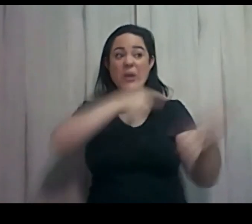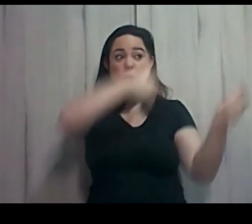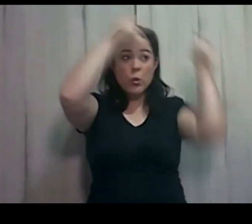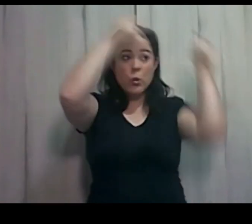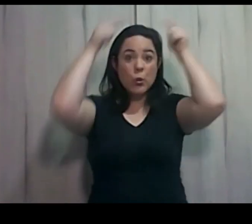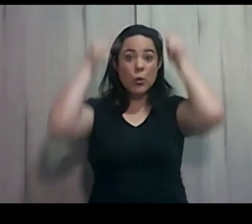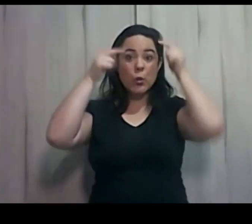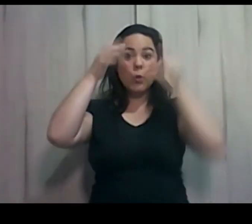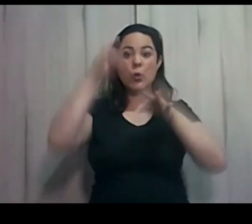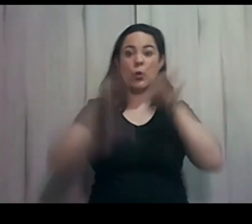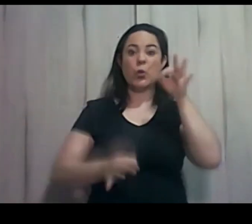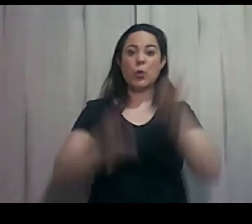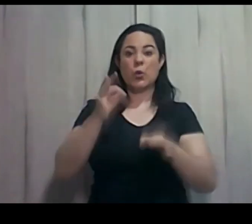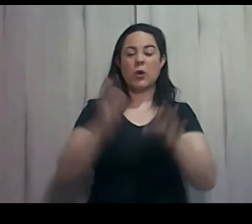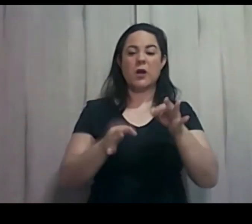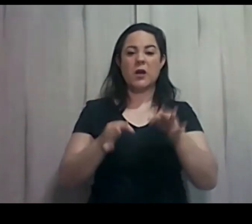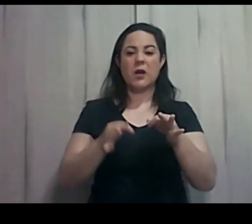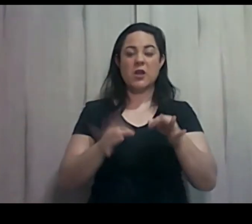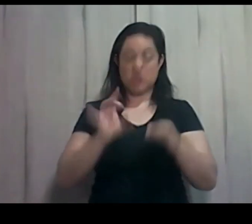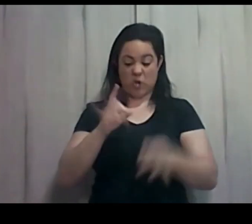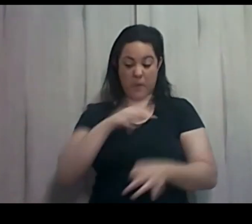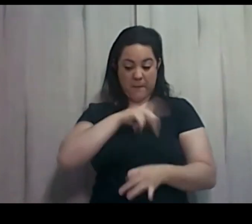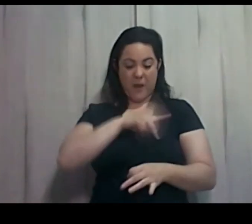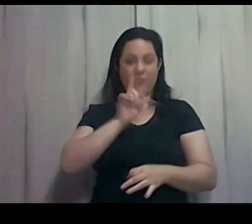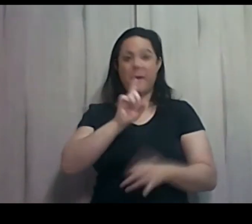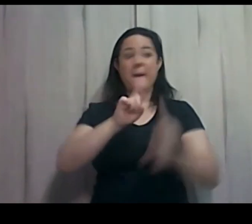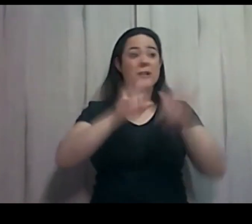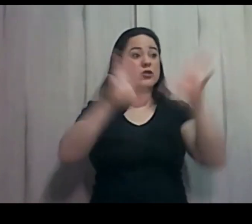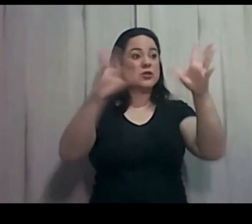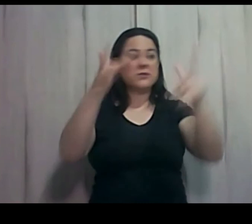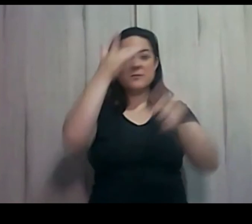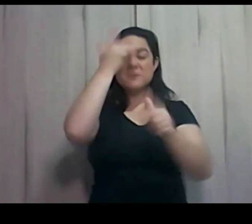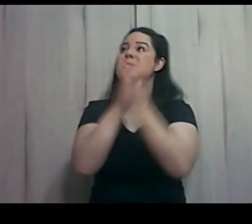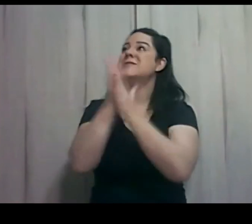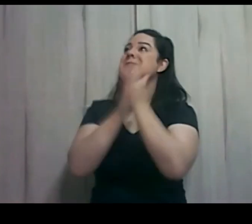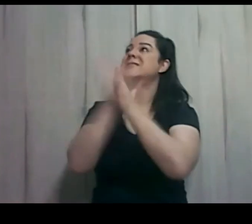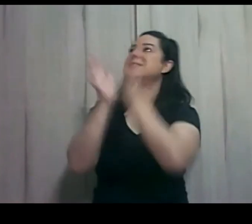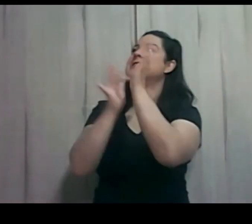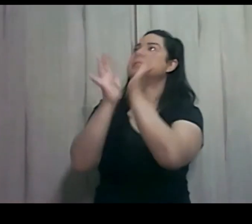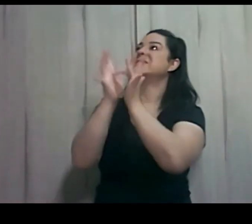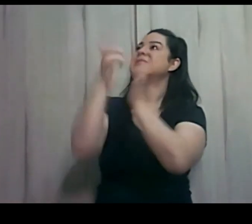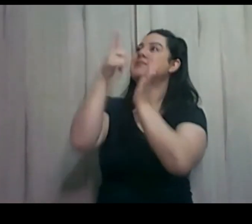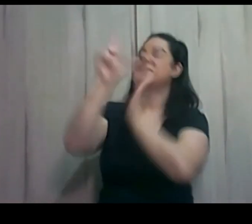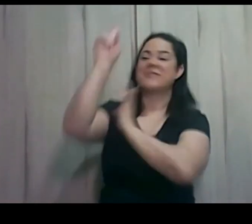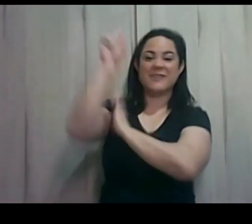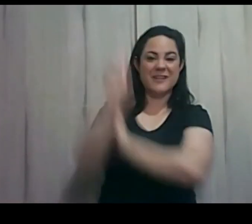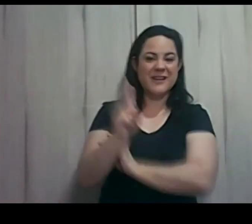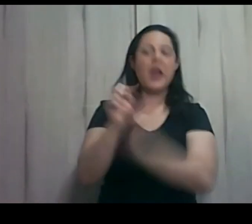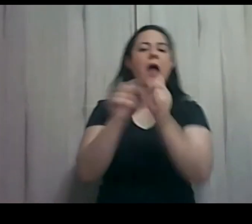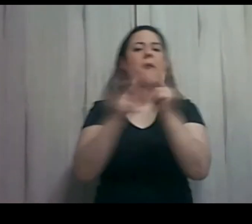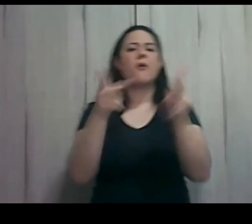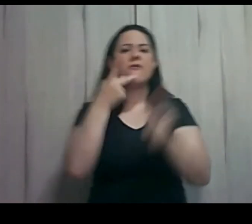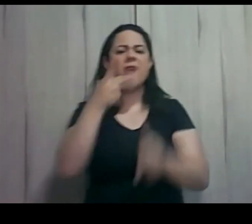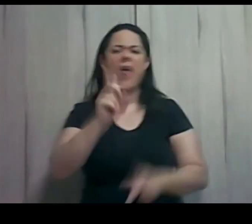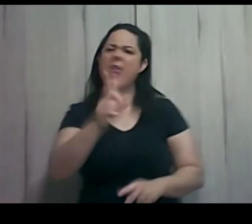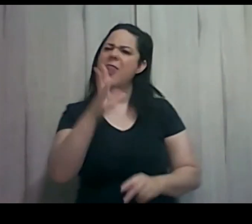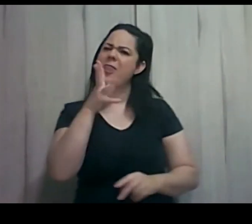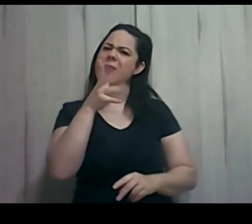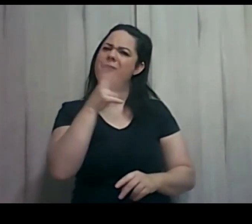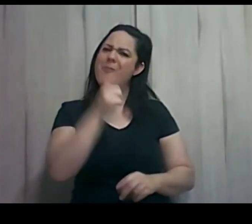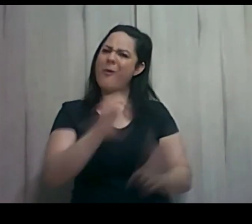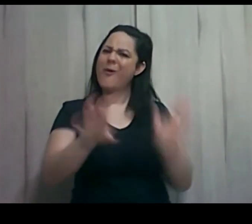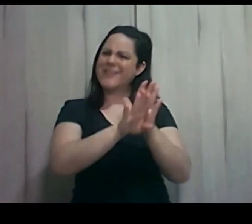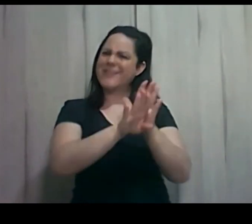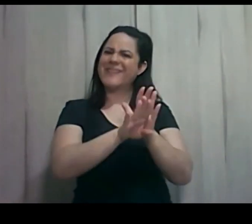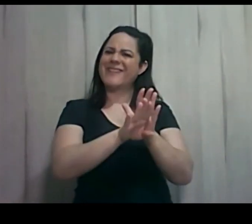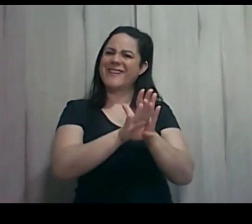Não apenas ele, mas todos os que aguardam a sua vinda. E Jesus fala o que em Apocalipse? Venho sem demora.